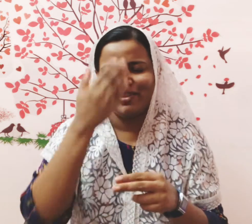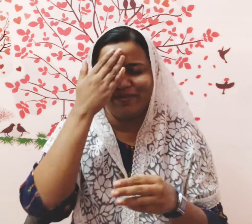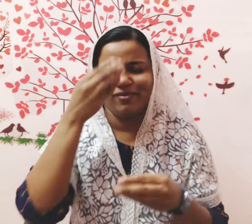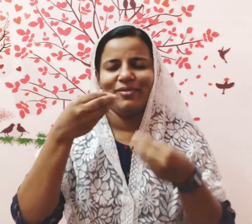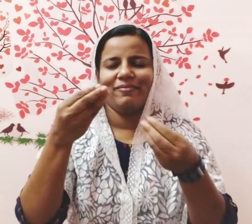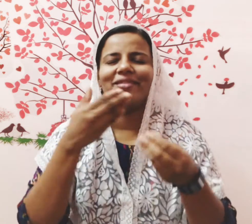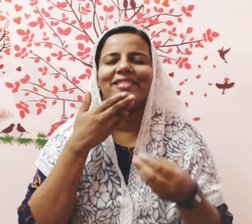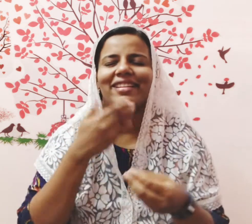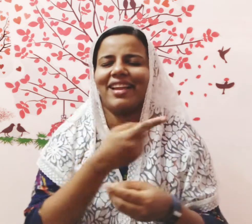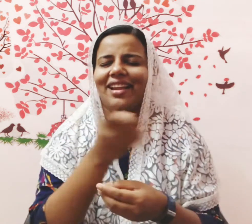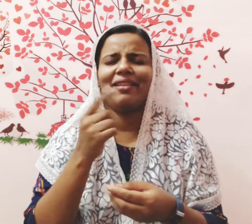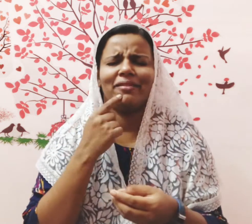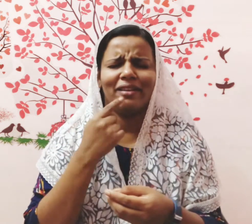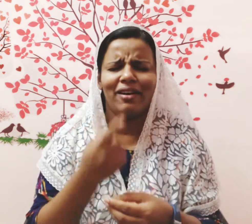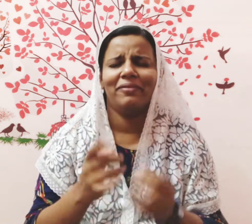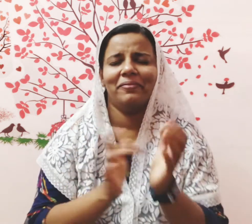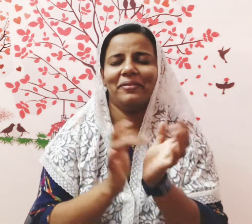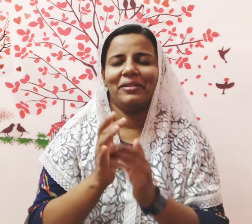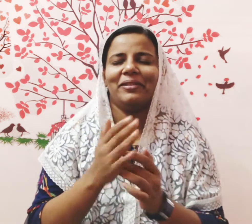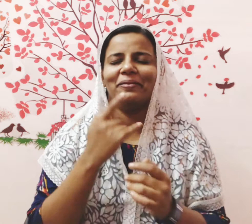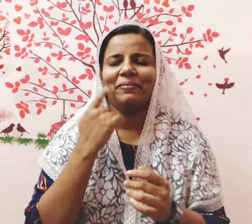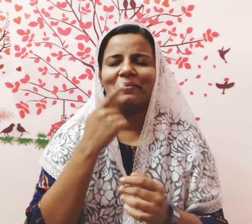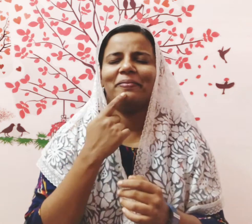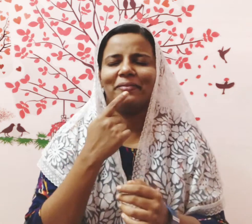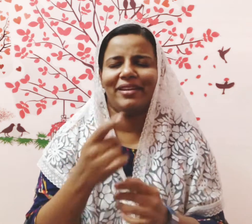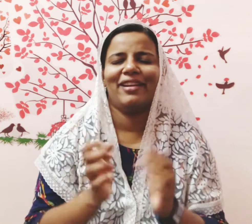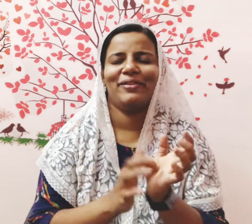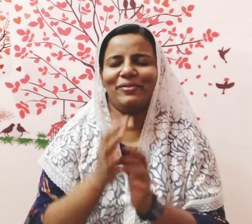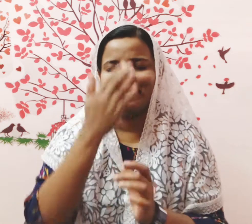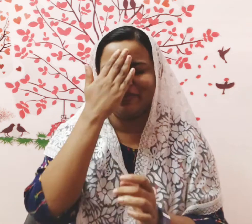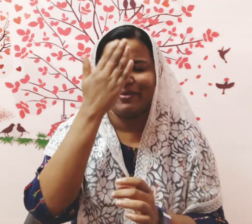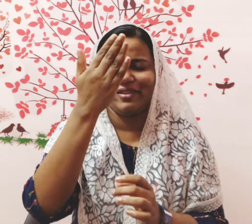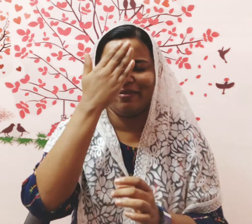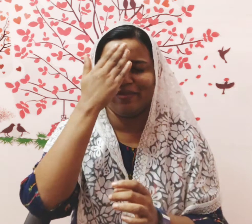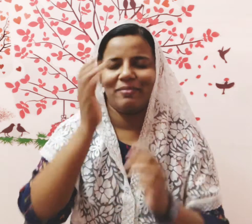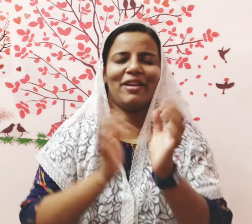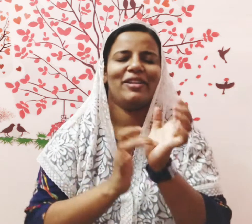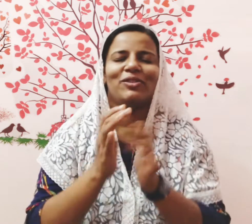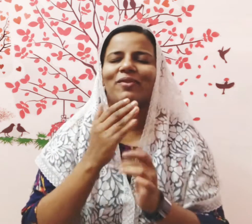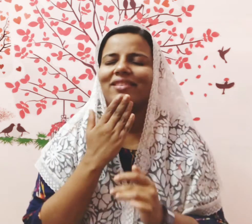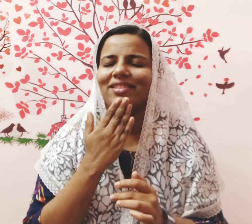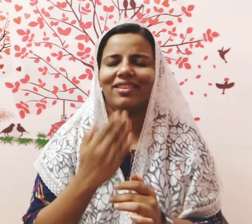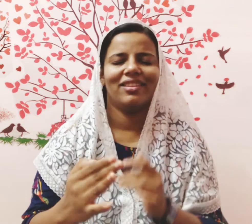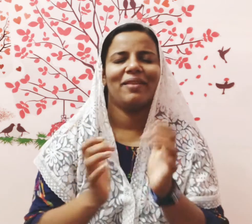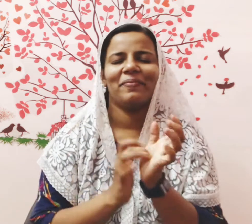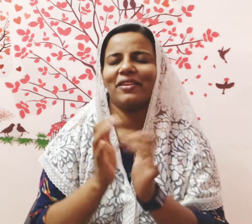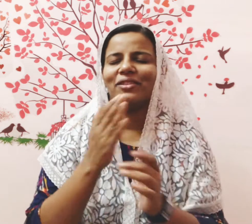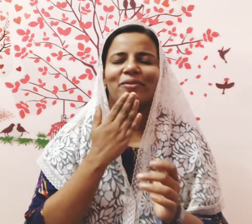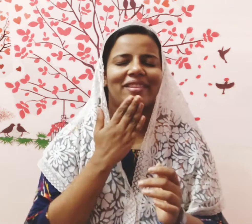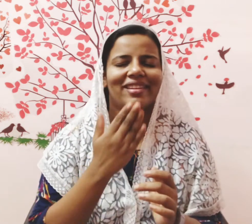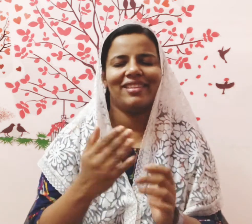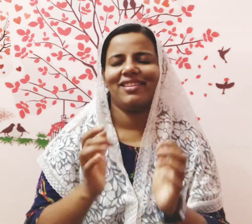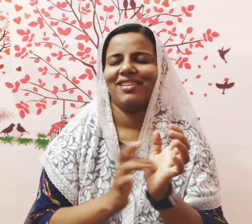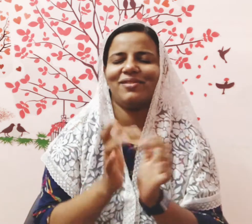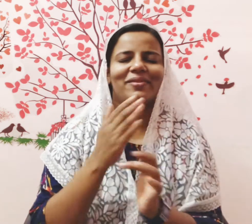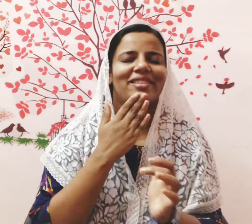പറഞ്ഞ് എല്ലാ നാവും തുറന്ന് കർത്താവിന് സ്തോത്രം പറഞ്ഞു. എല്ലാവരും കർത്താവിന് സ്തോത്രം പറഞ്ഞാട്ടെ. കർത്താവെ നന്ദി പറയുന്നു, നന്ദി പറയുന്നു, നന്ദി പറയുന്ന